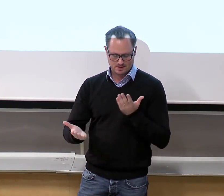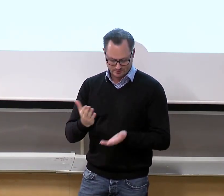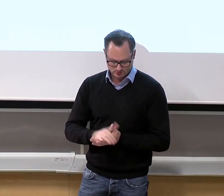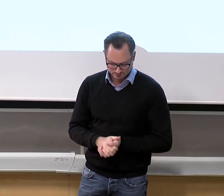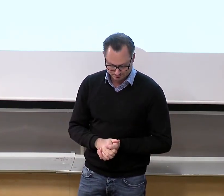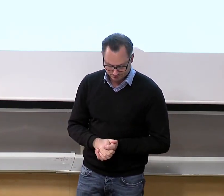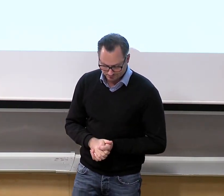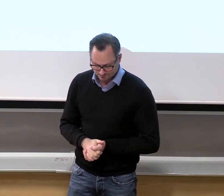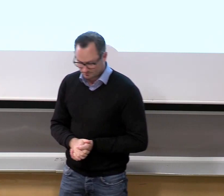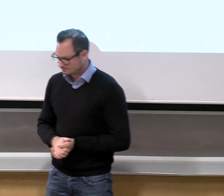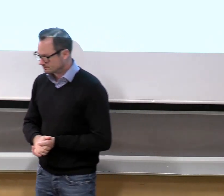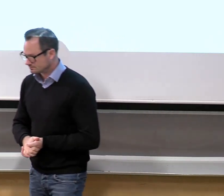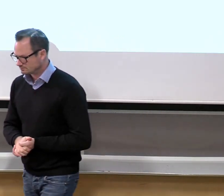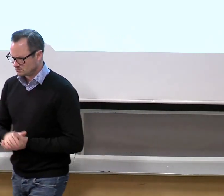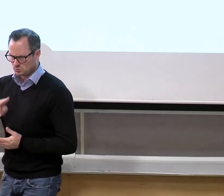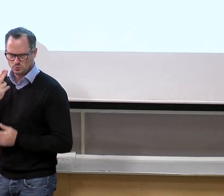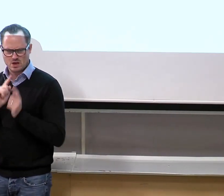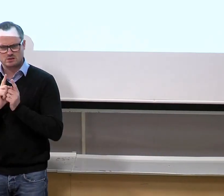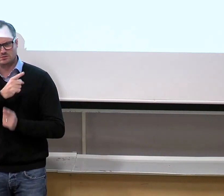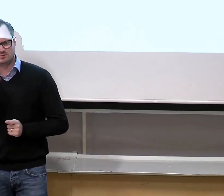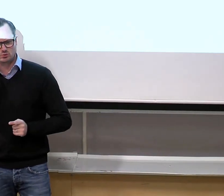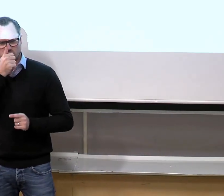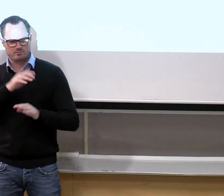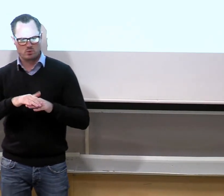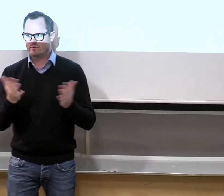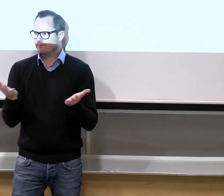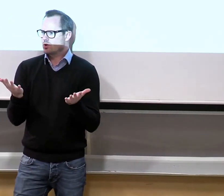heller. Och det var därför jag tänkte att jag skulle visa lite grann.